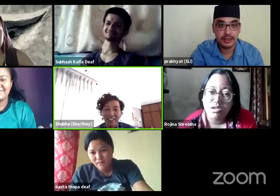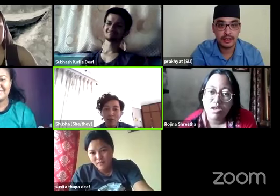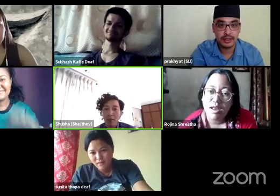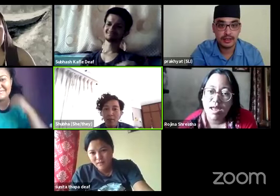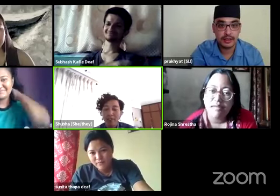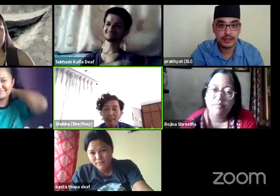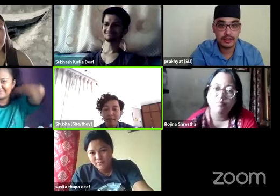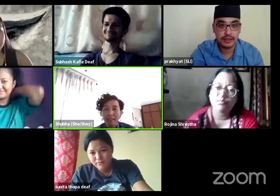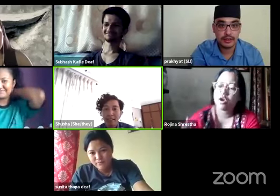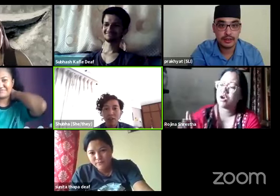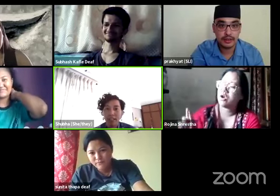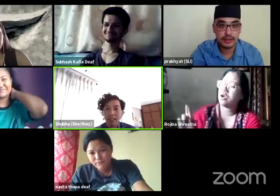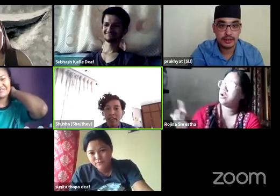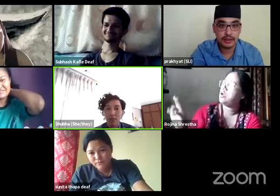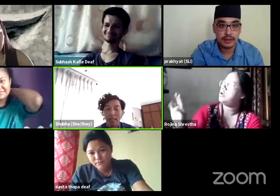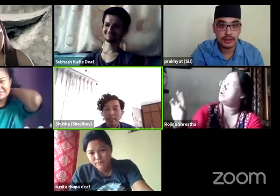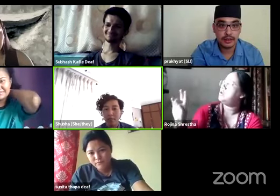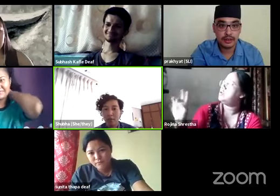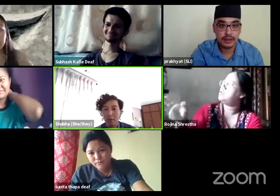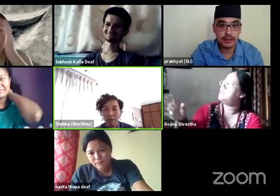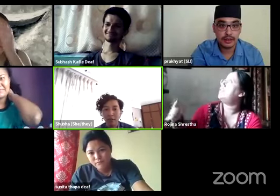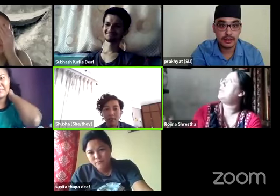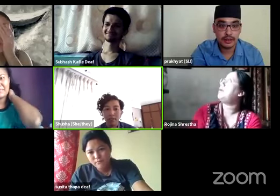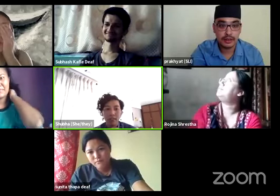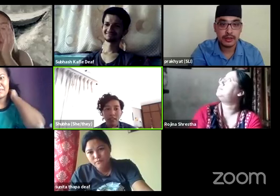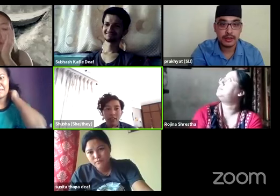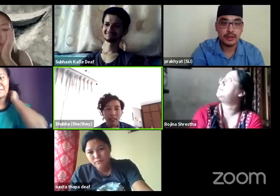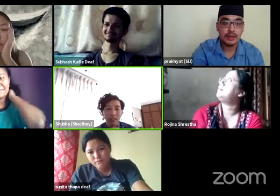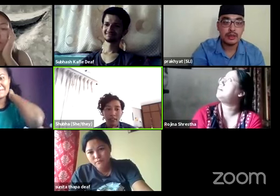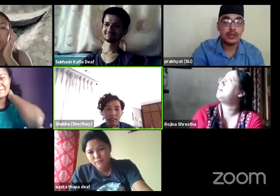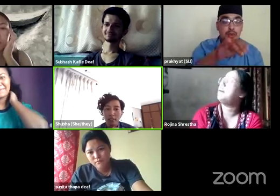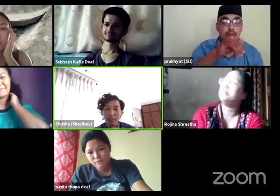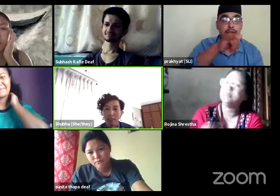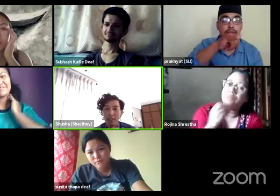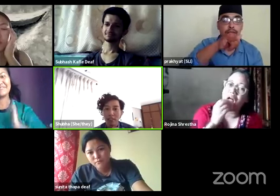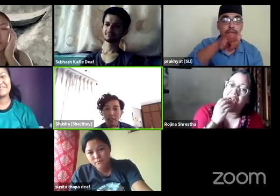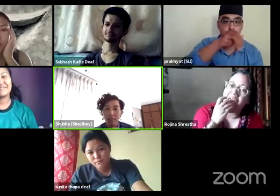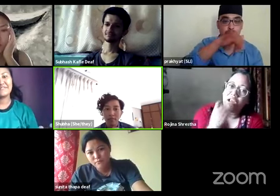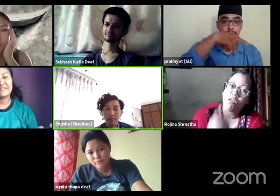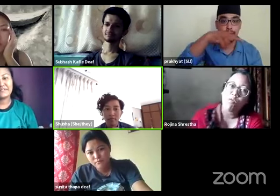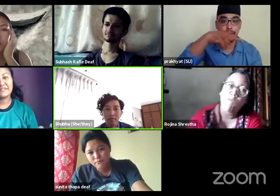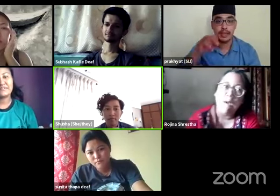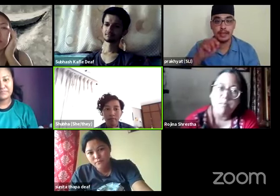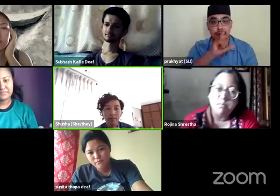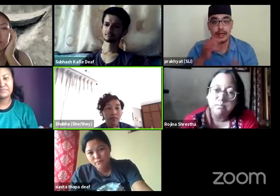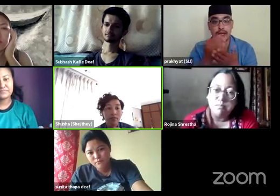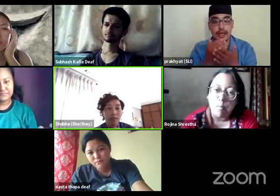धन्यवाद। अनि वाइपिएर नेपालले गरिराखेको कार्यक्रमहरू जति पनि छ